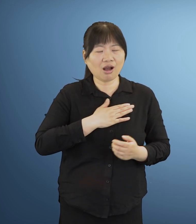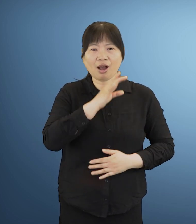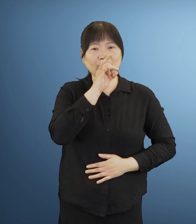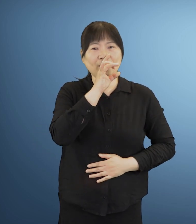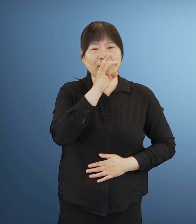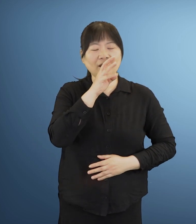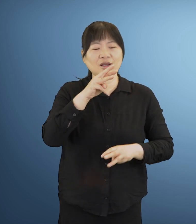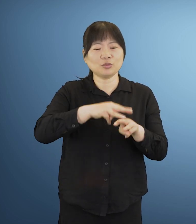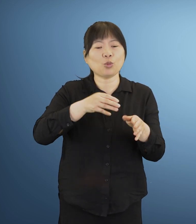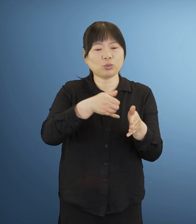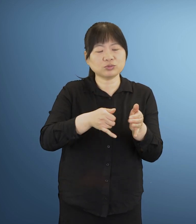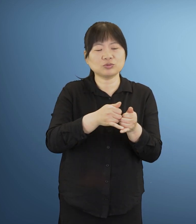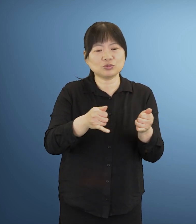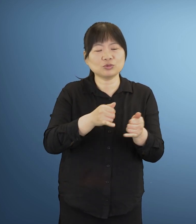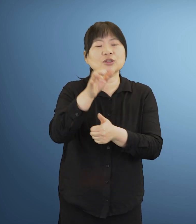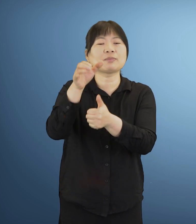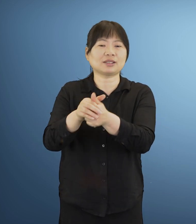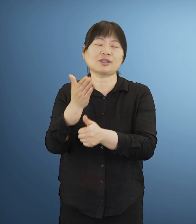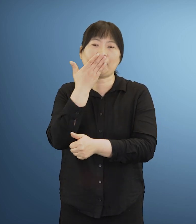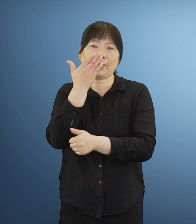하시는 일이에요.